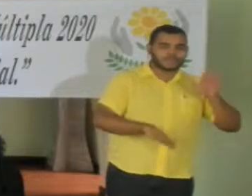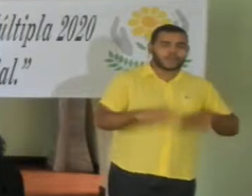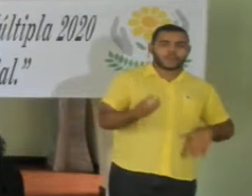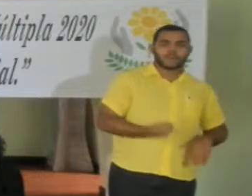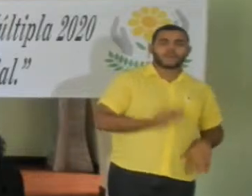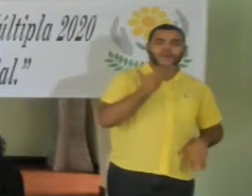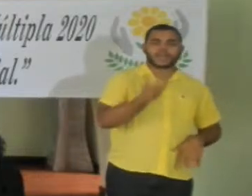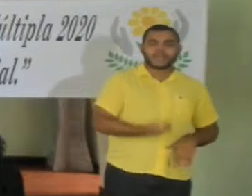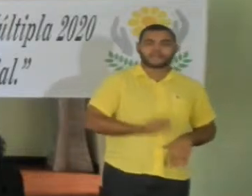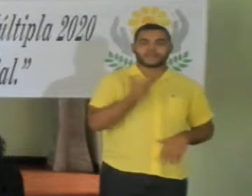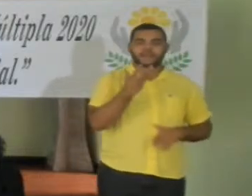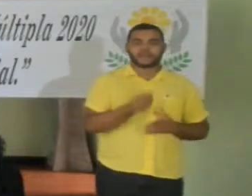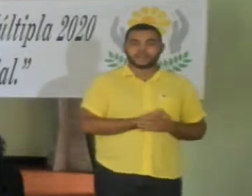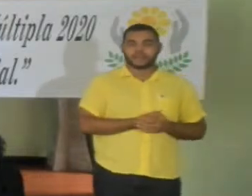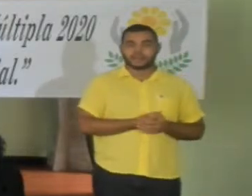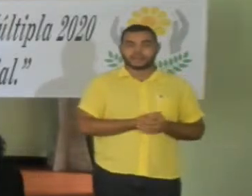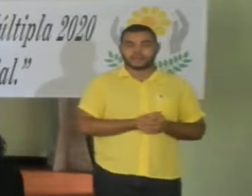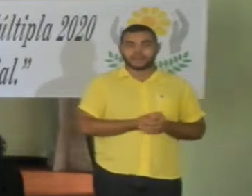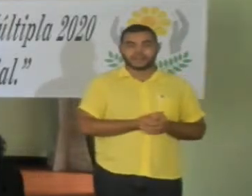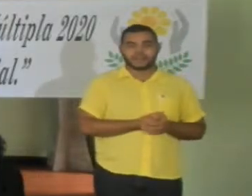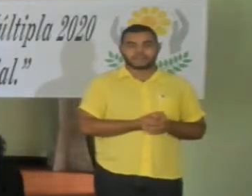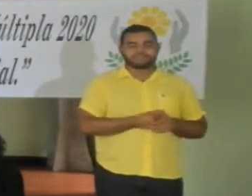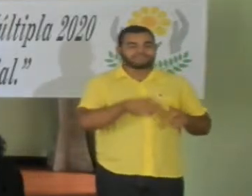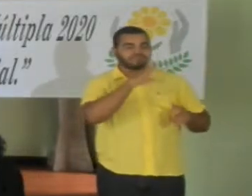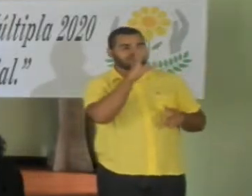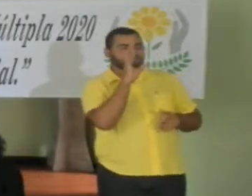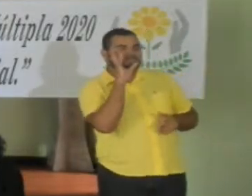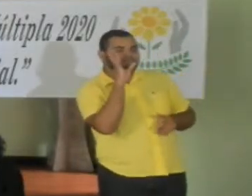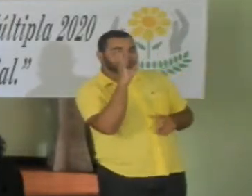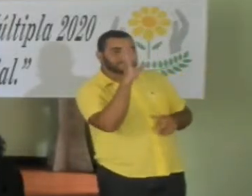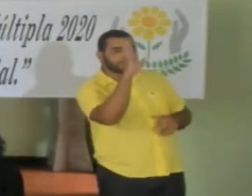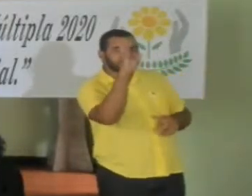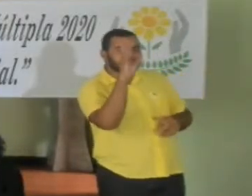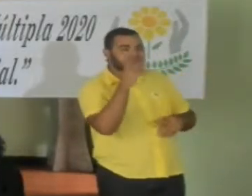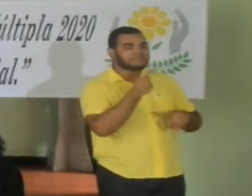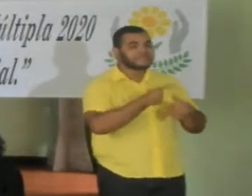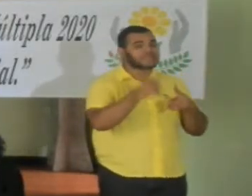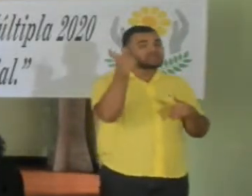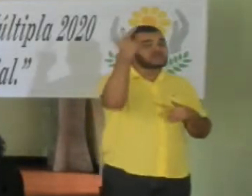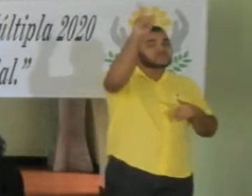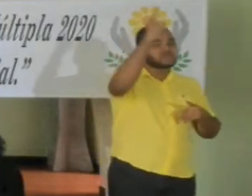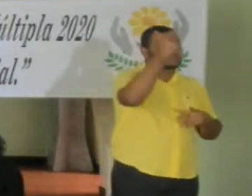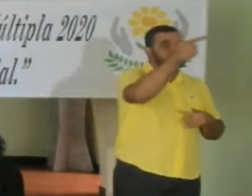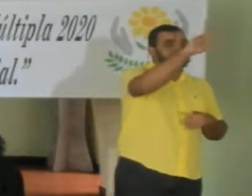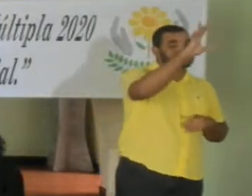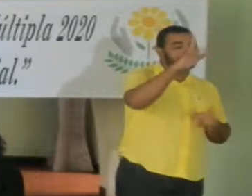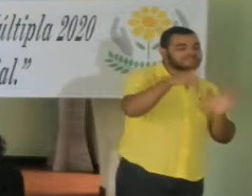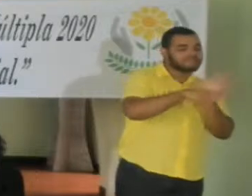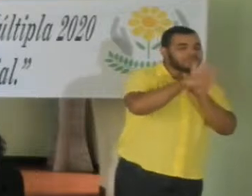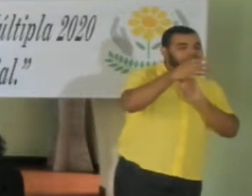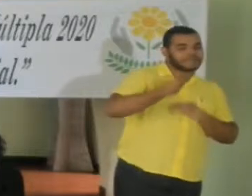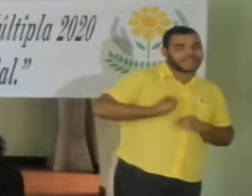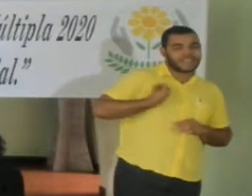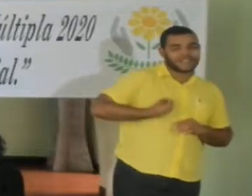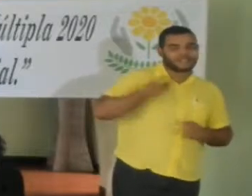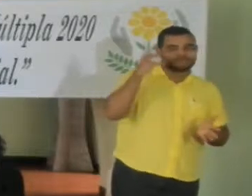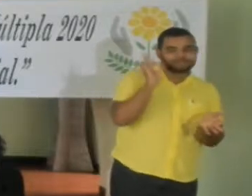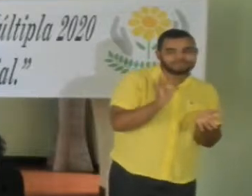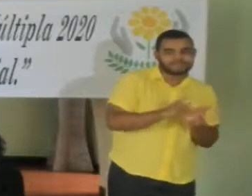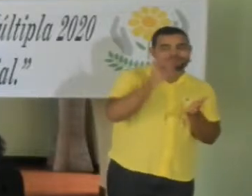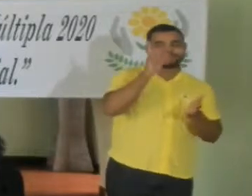poema é miragem, mas outras vezes ele se torna real, bem